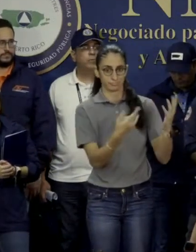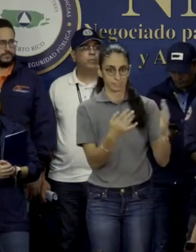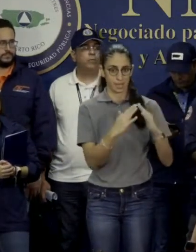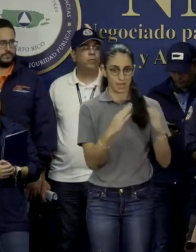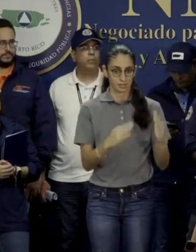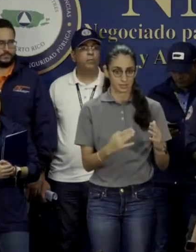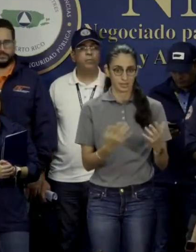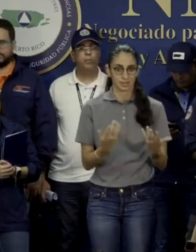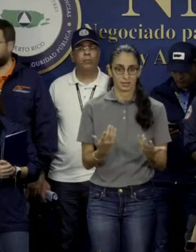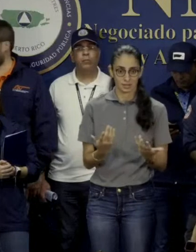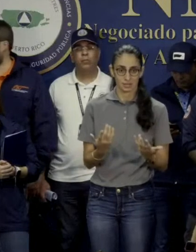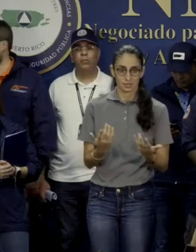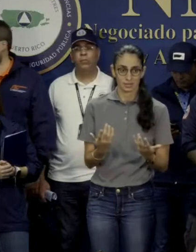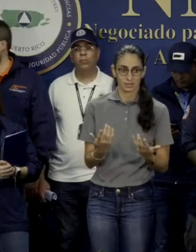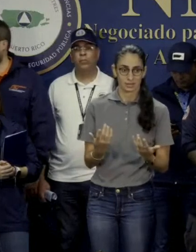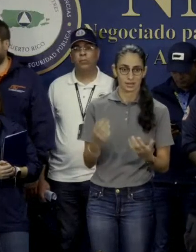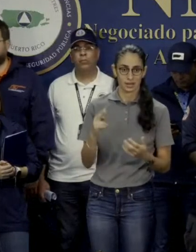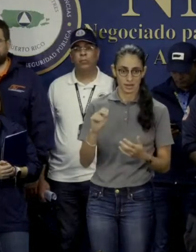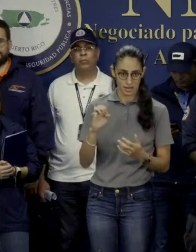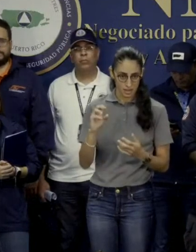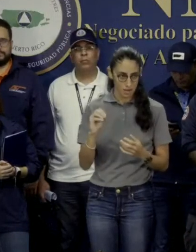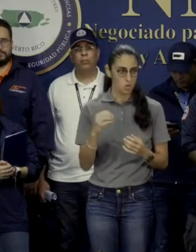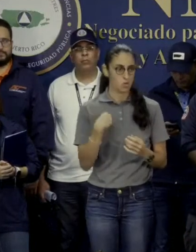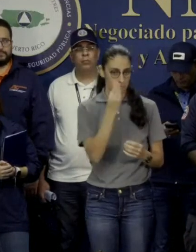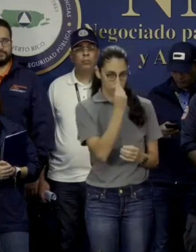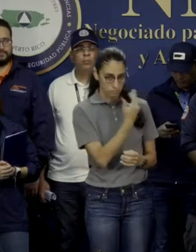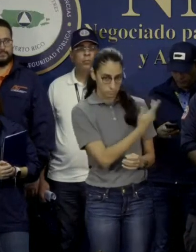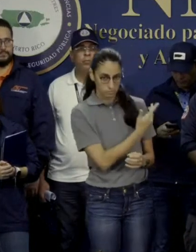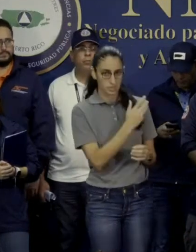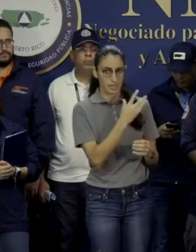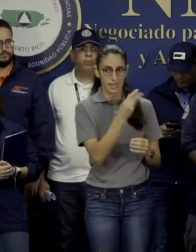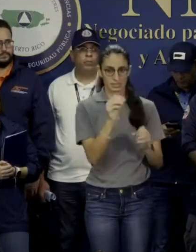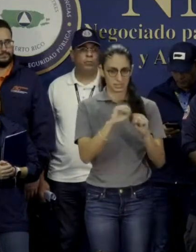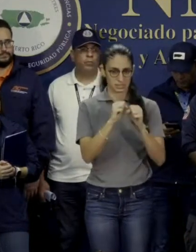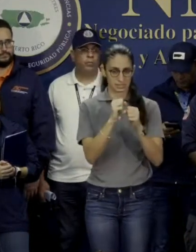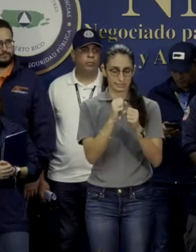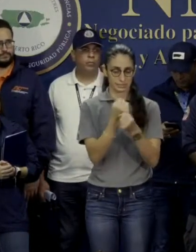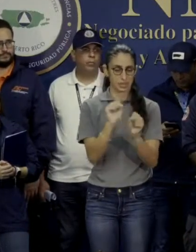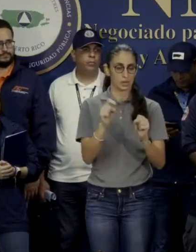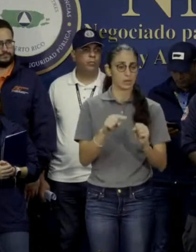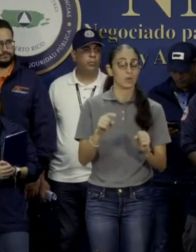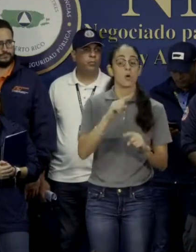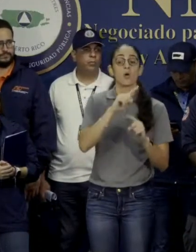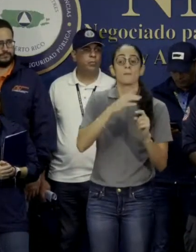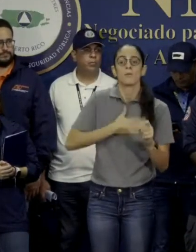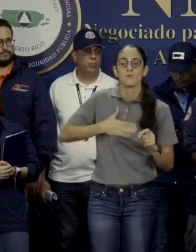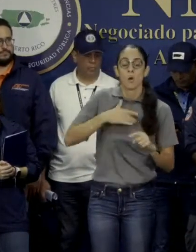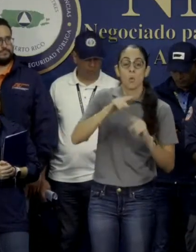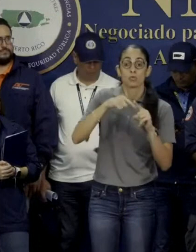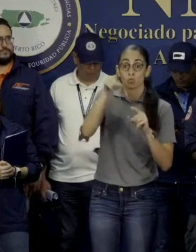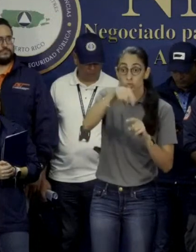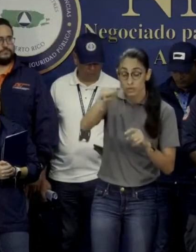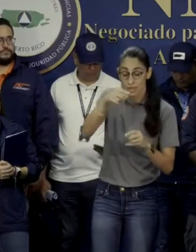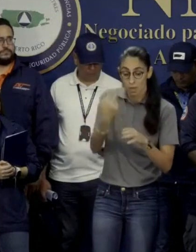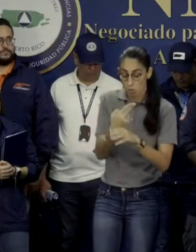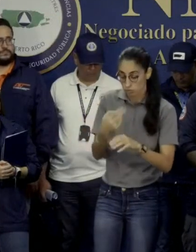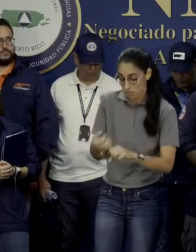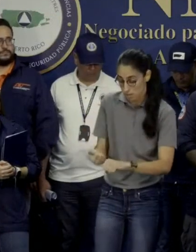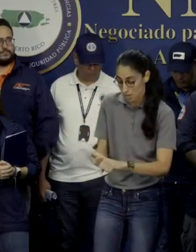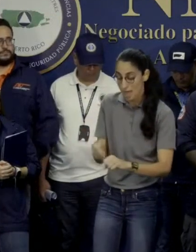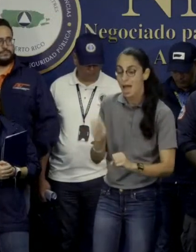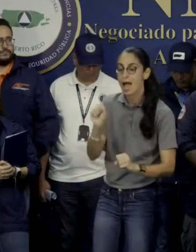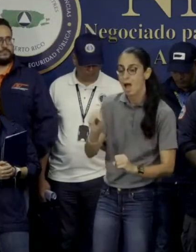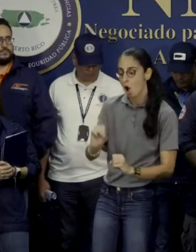hemos enfocado y llevarle el mensaje a Nino y todo el andamiaje de seguridad. Por favor, cuando utiliza un generador tiene que apagarlo para